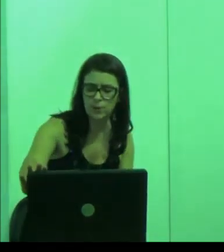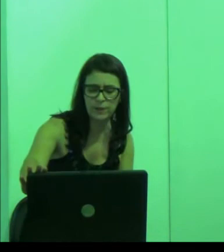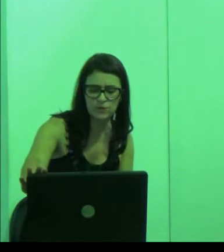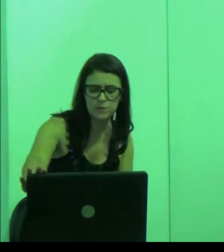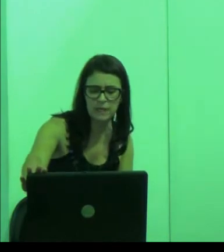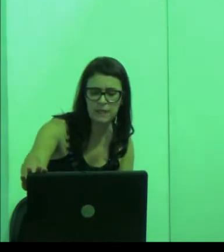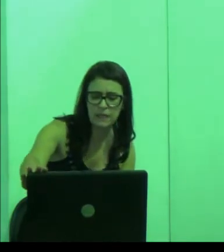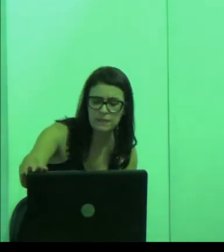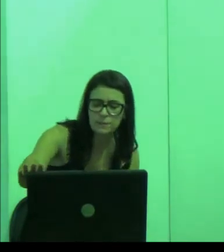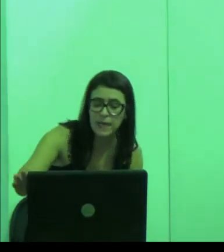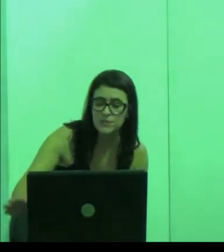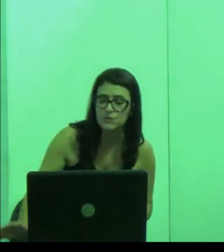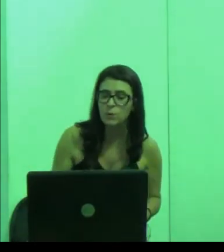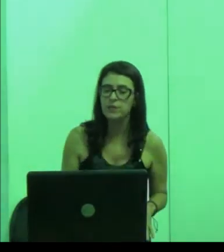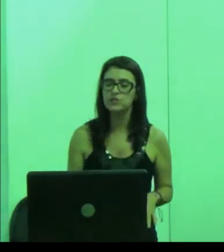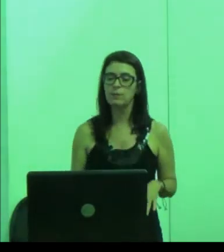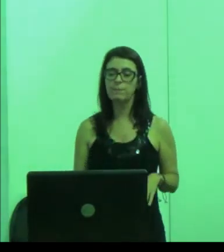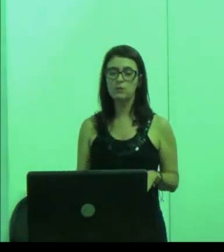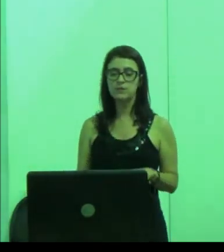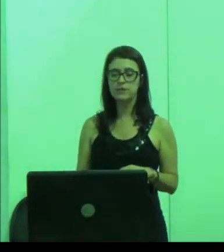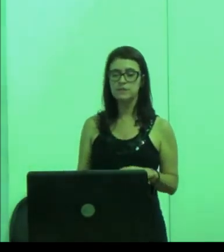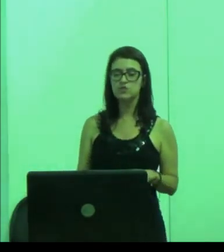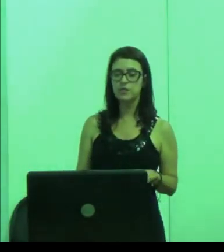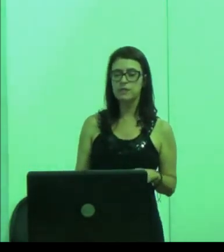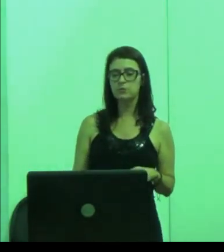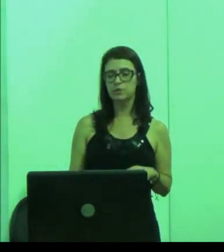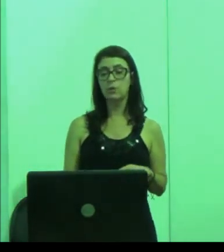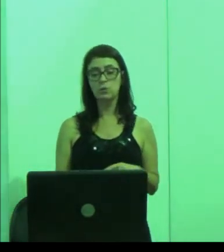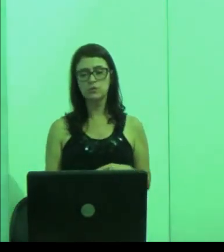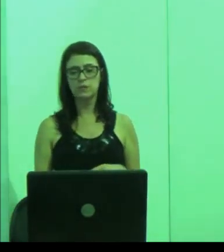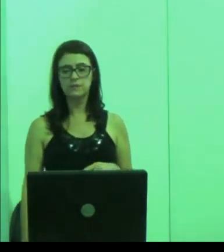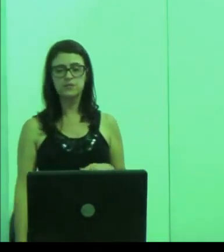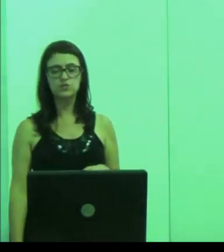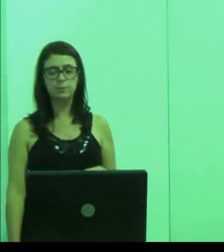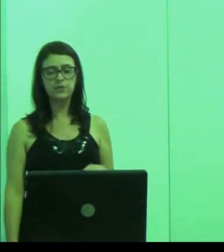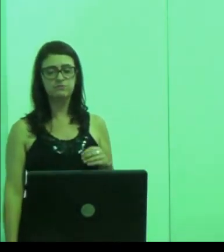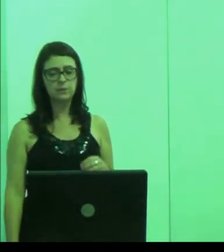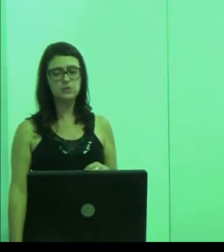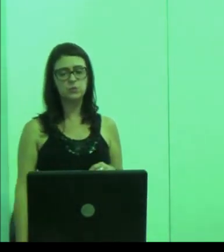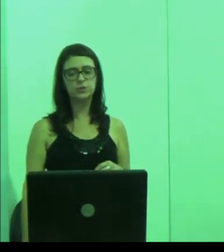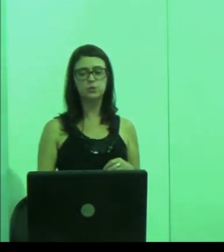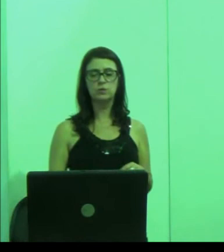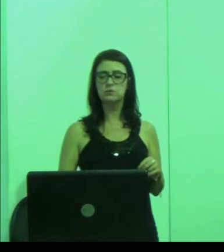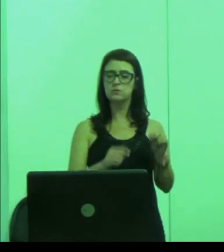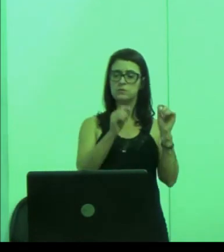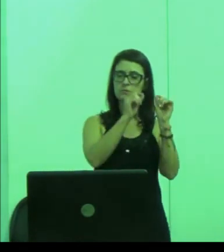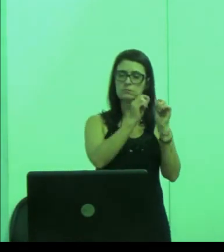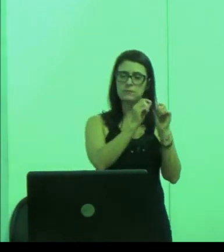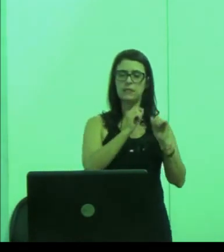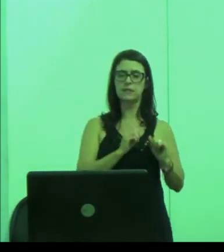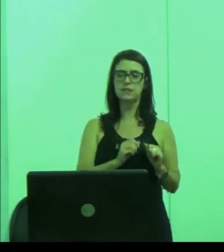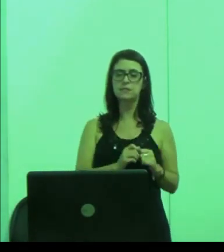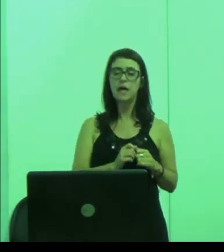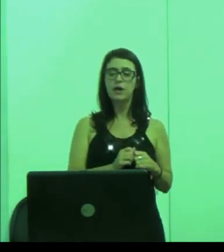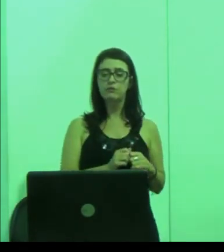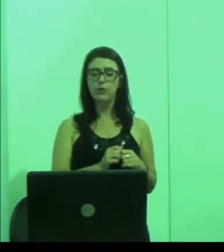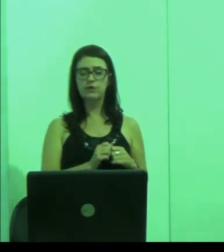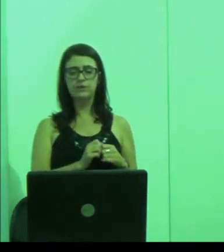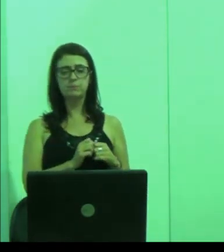pelo menos me agrada mais visualmente, dando uma pausa interessante para a leitura. Conclusão, decididamente vamos descobrir todos os as carinhas, vou rever poema